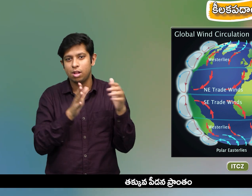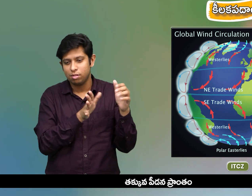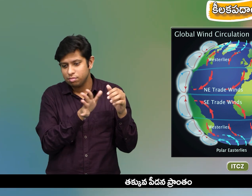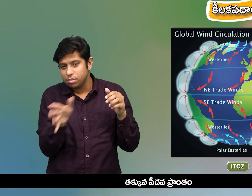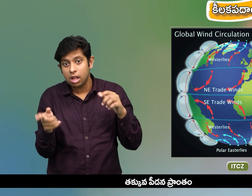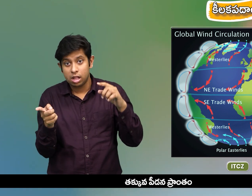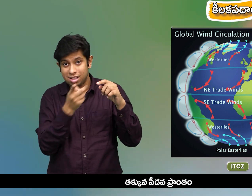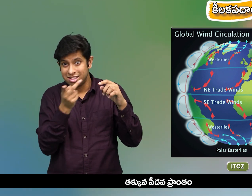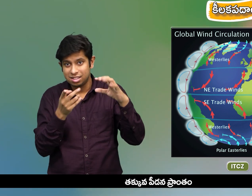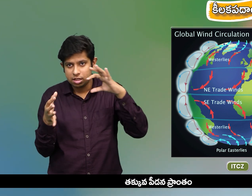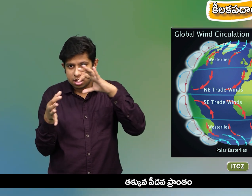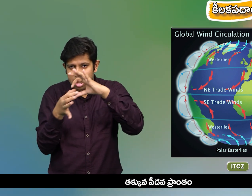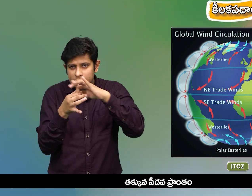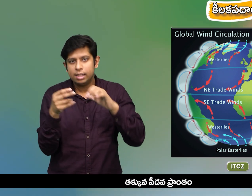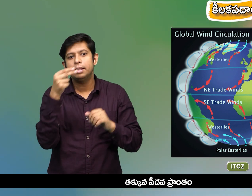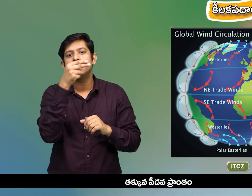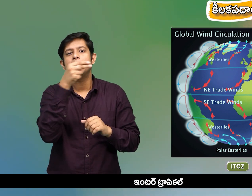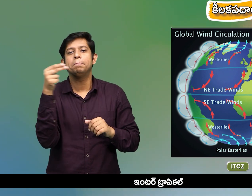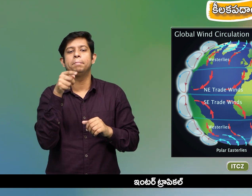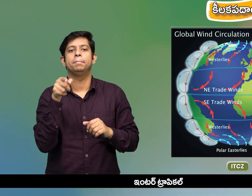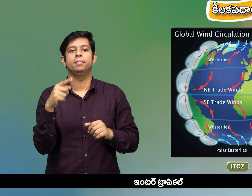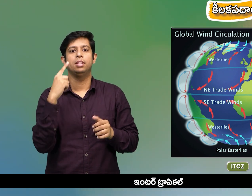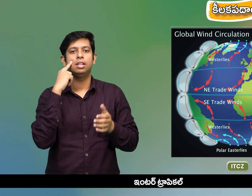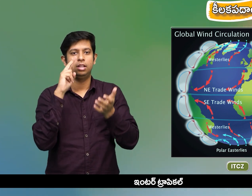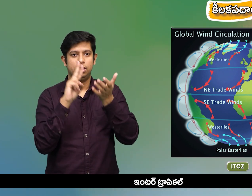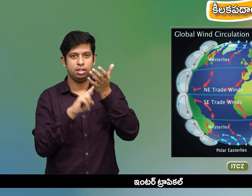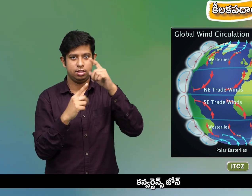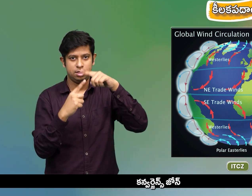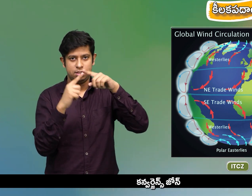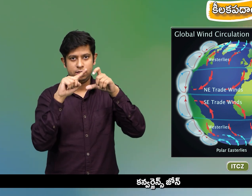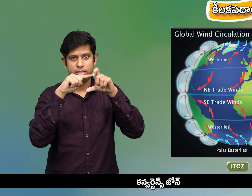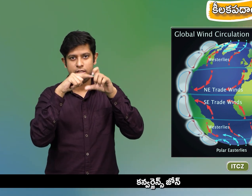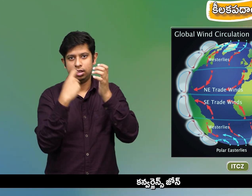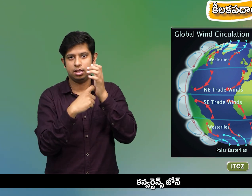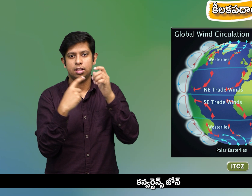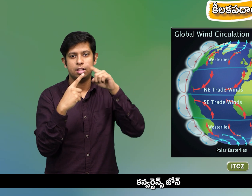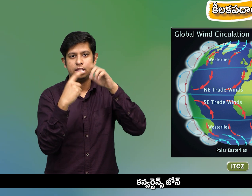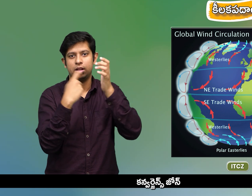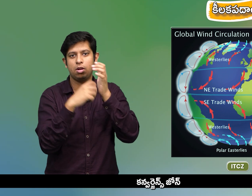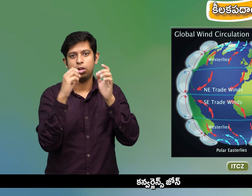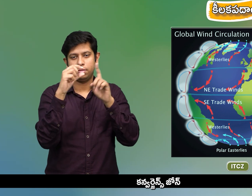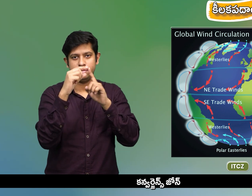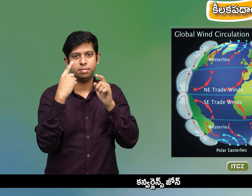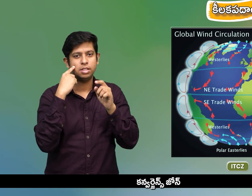తక్కువ పీడన ప్రాంతం. ఇంటర్ ట్రాపికల్ కన్వర్జెన్స్ జోన్